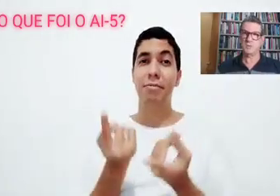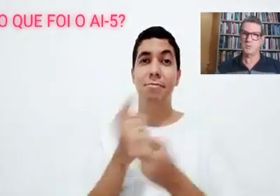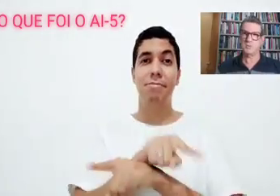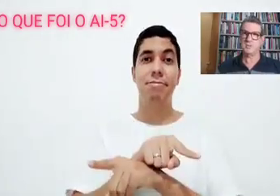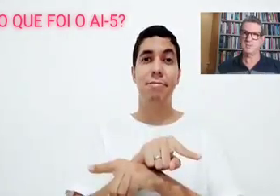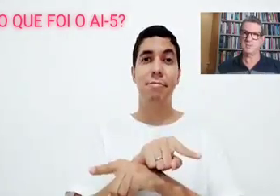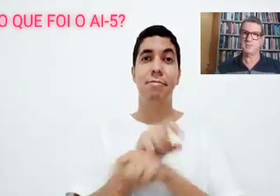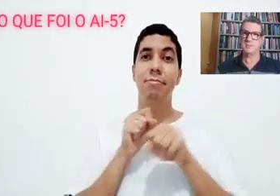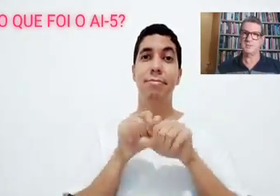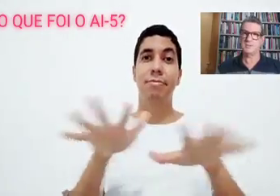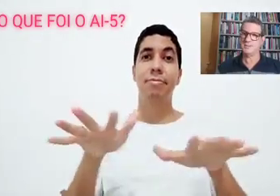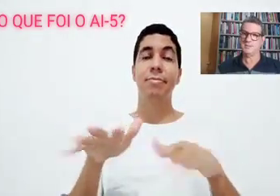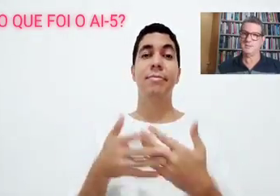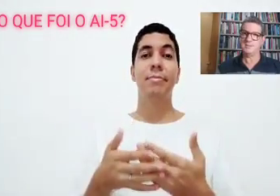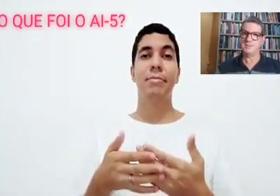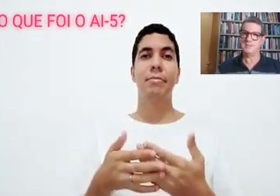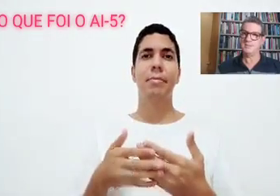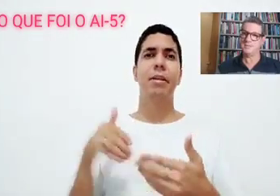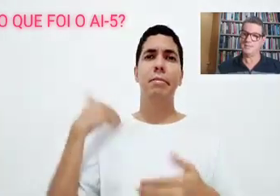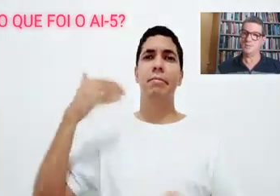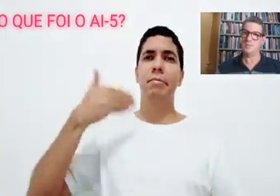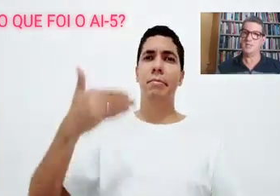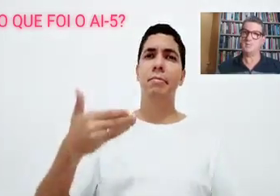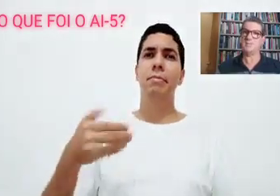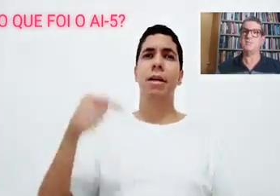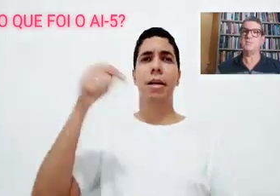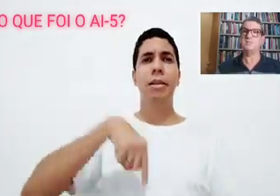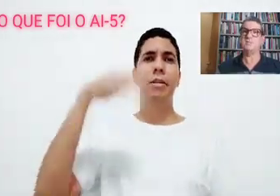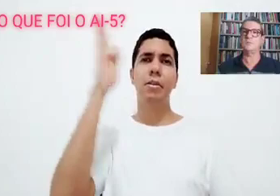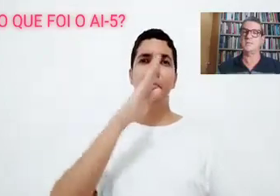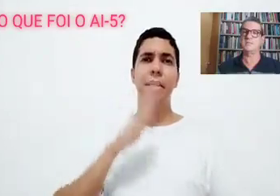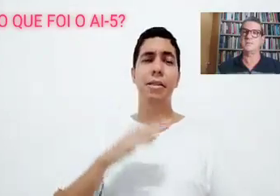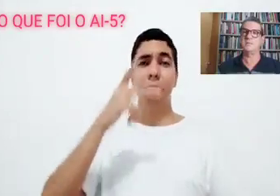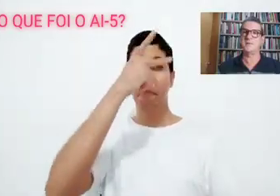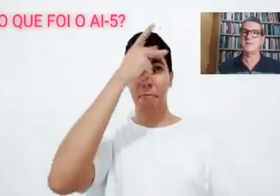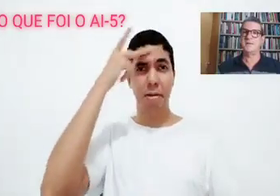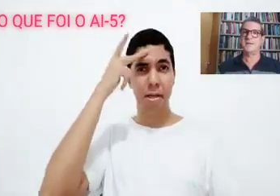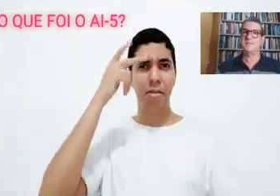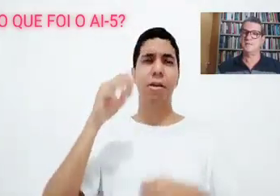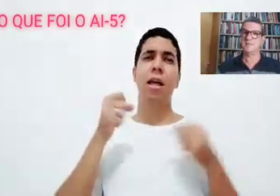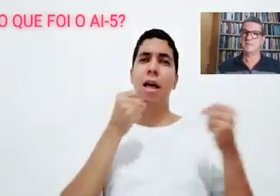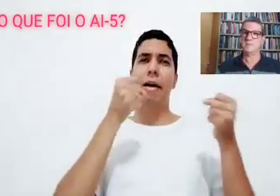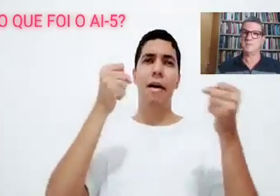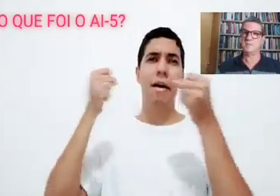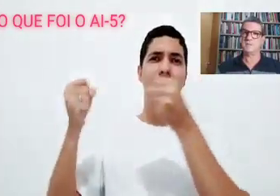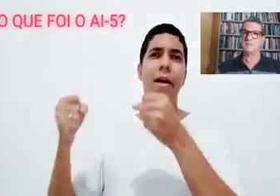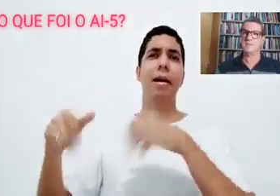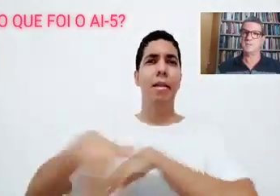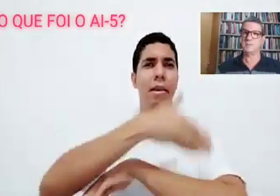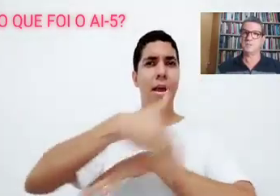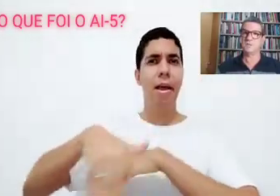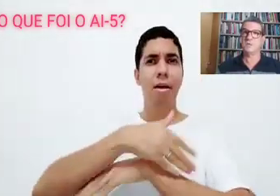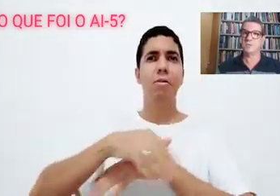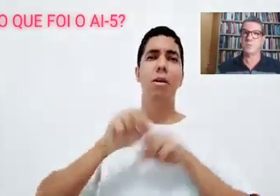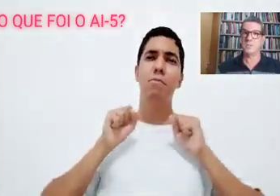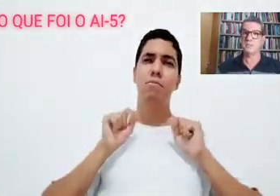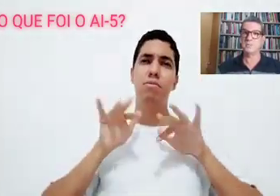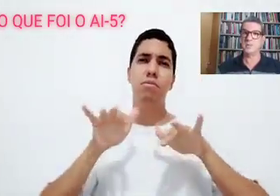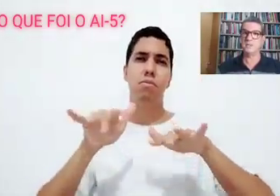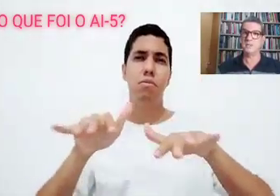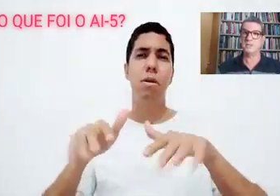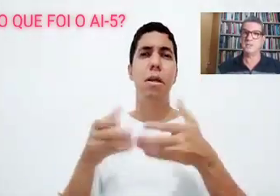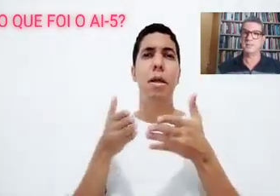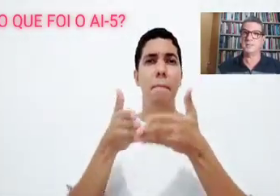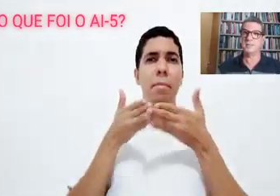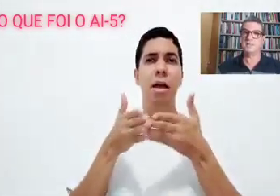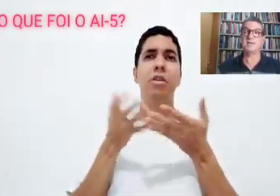informações muito distorcidas. Nesses dias, e já de algum tempo, a gente tem tido no Brasil manifestações em que as pessoas vão às ruas